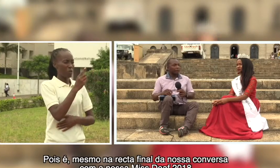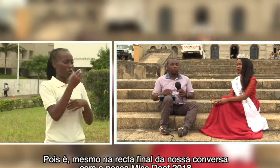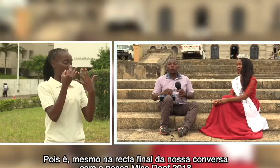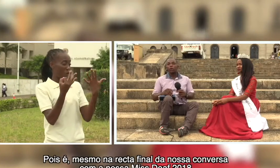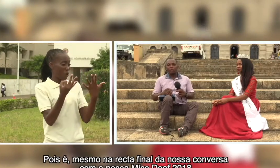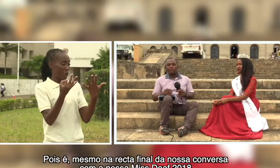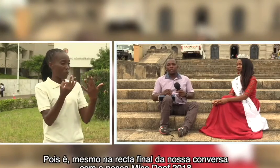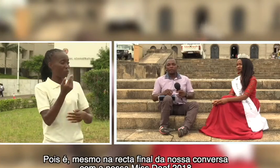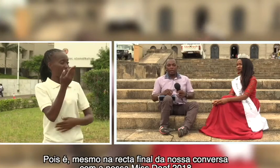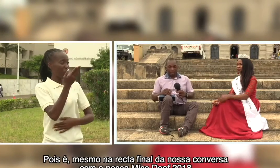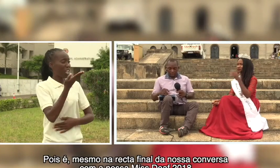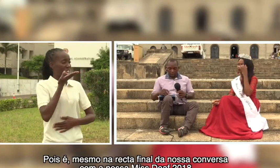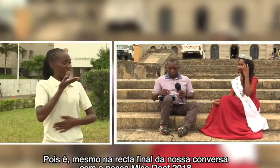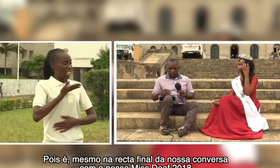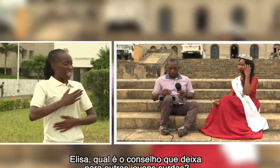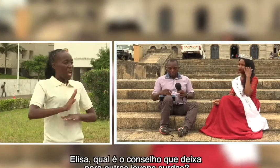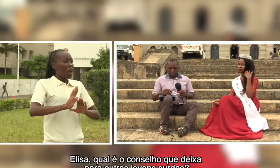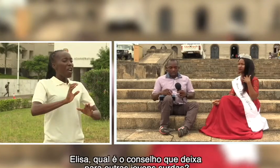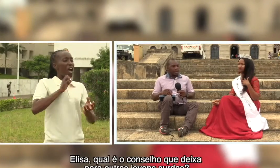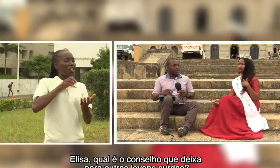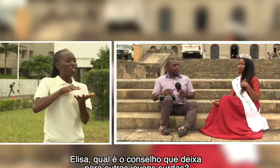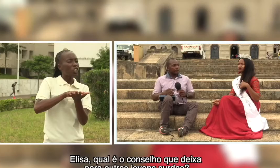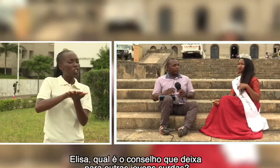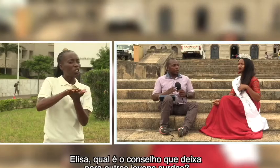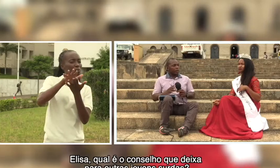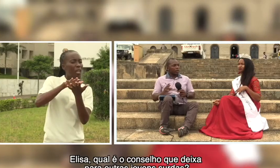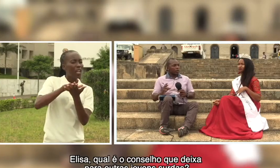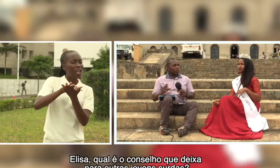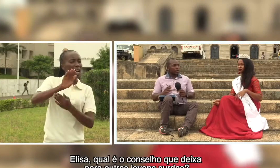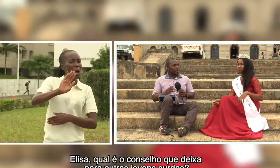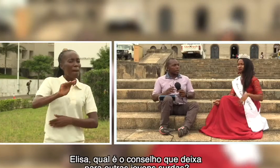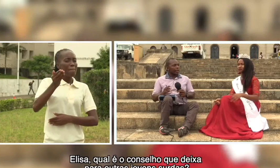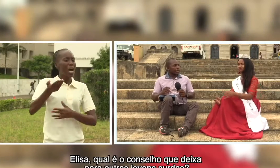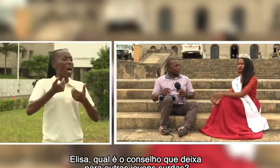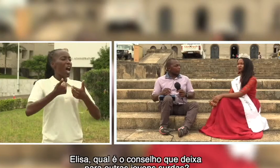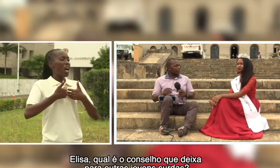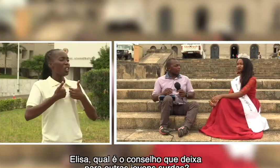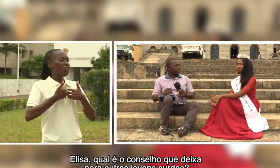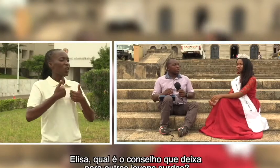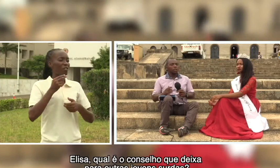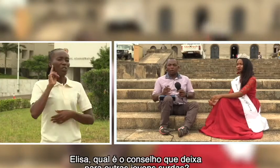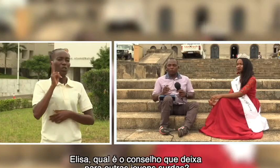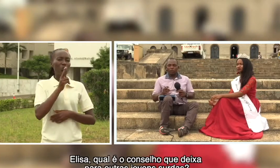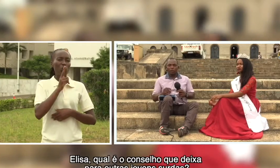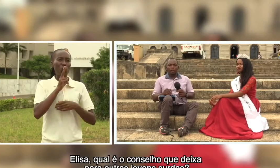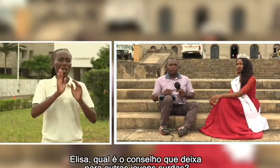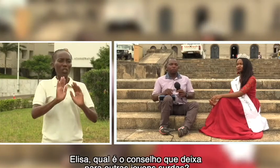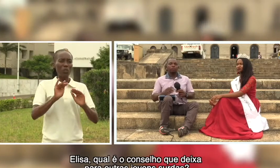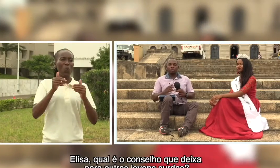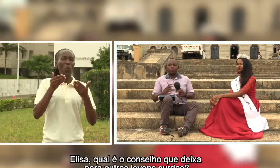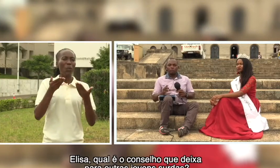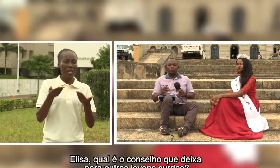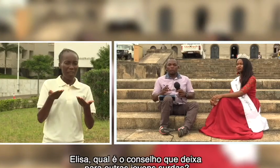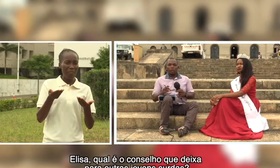Deaf 2018. Elisa, qual é o conselho que deixa para todas as jovens